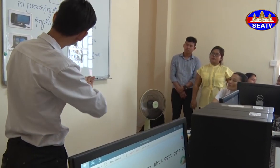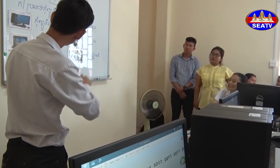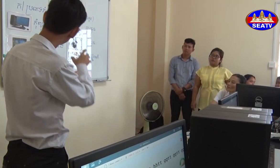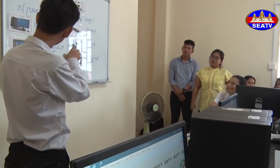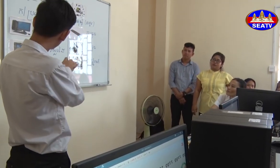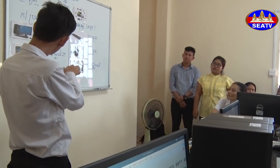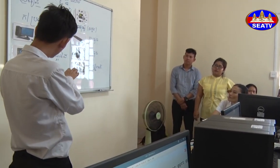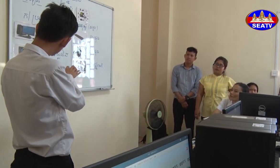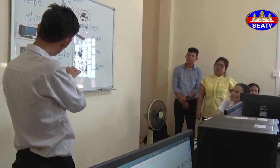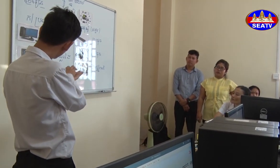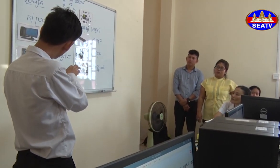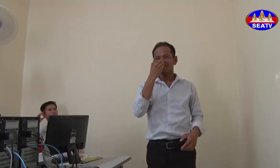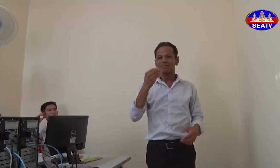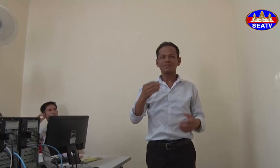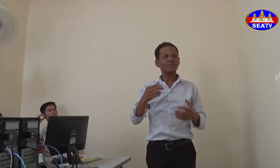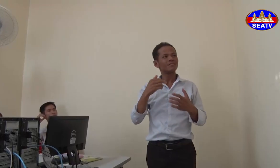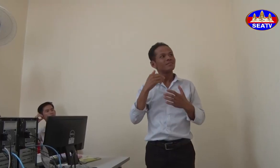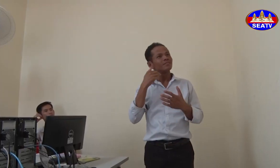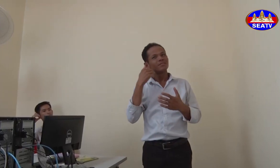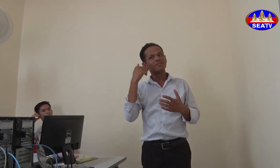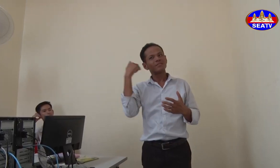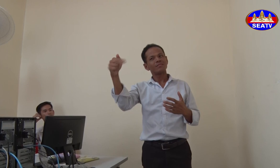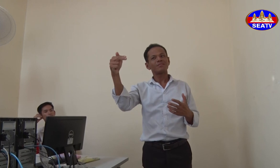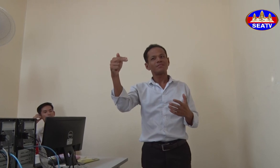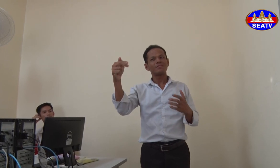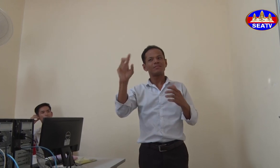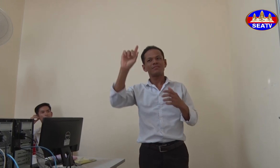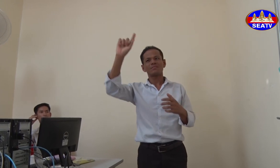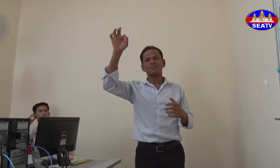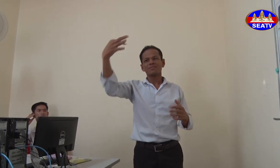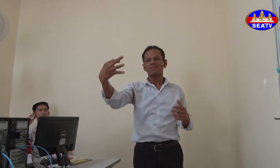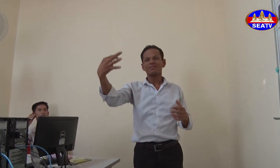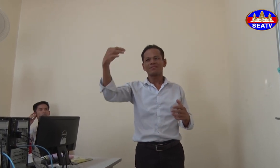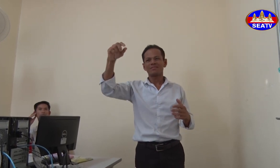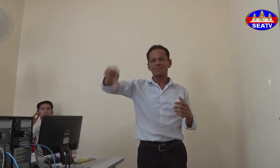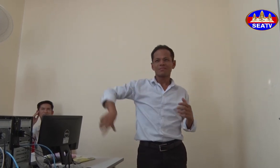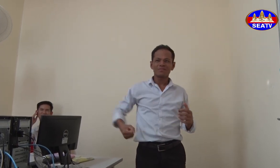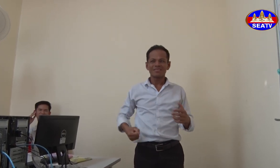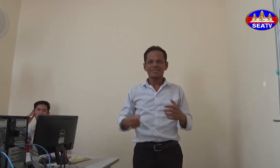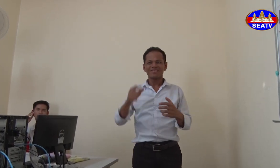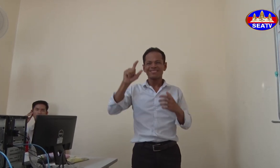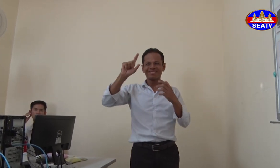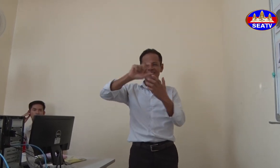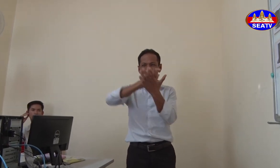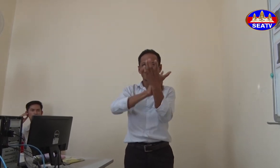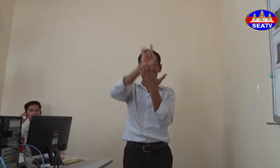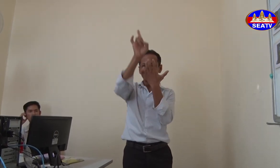វាអ្នកបកប្រែបាទសម្រាប់មនុស្សថ្លង់និងមនុស្សស្ដាប់ឮយើងមានការបង្រៀនភាសាសញ្ញាដល់មនុស្សស្ដាប់ឮ